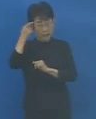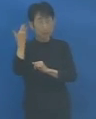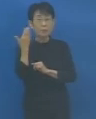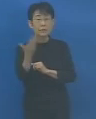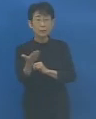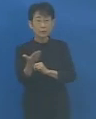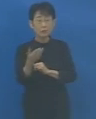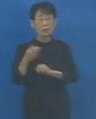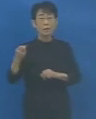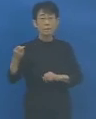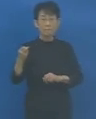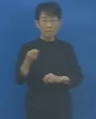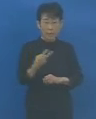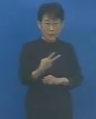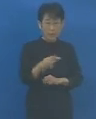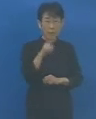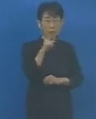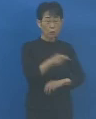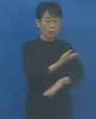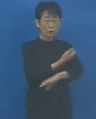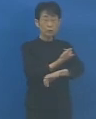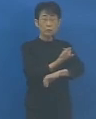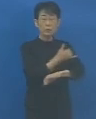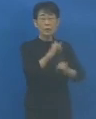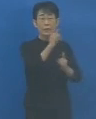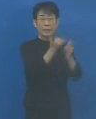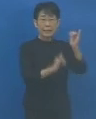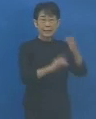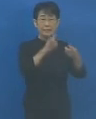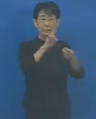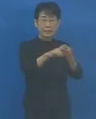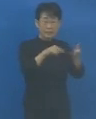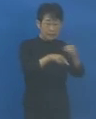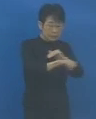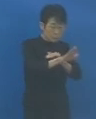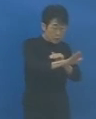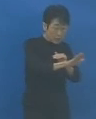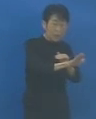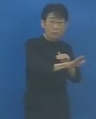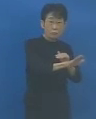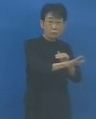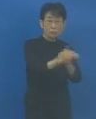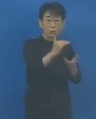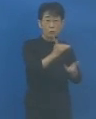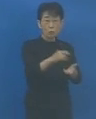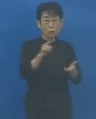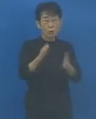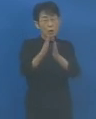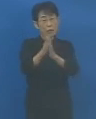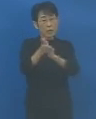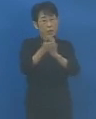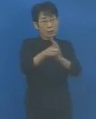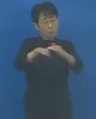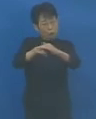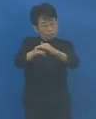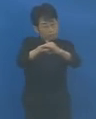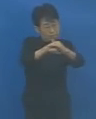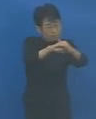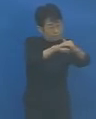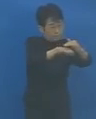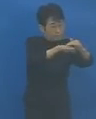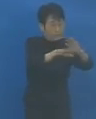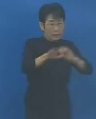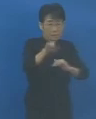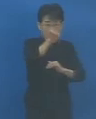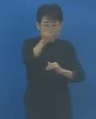にもこうしたその歴史的意味合いを持つものというのはいろいろと県の方に所蔵されているものだろうと思いますが、こ